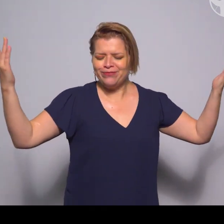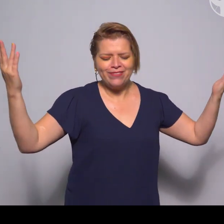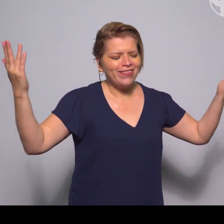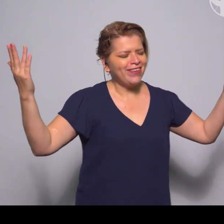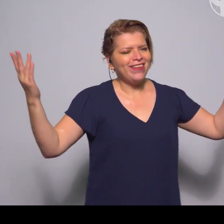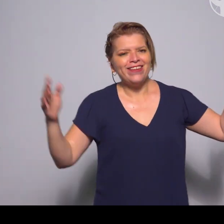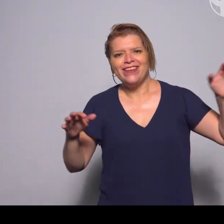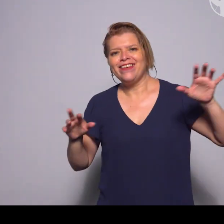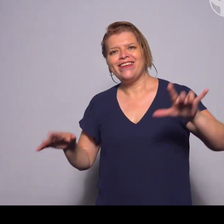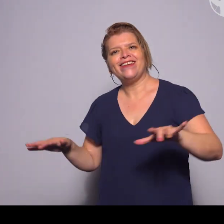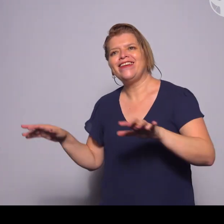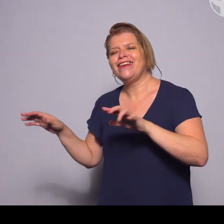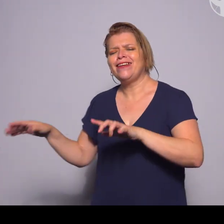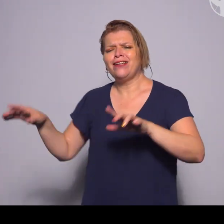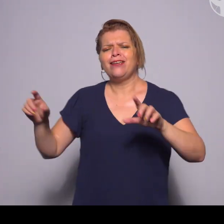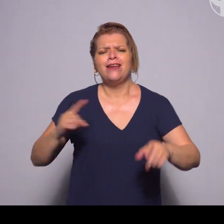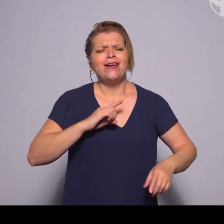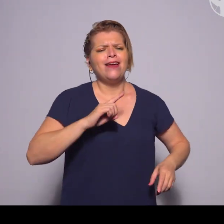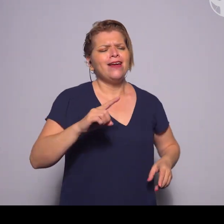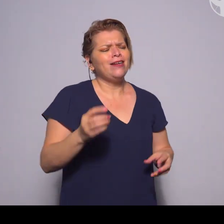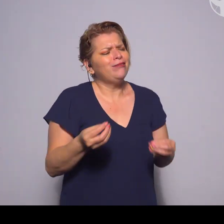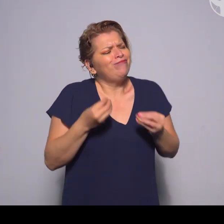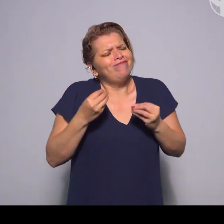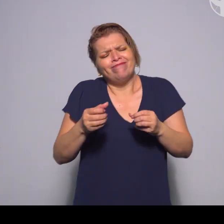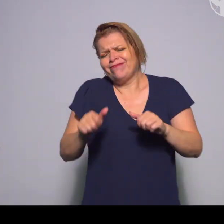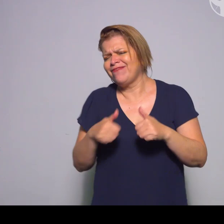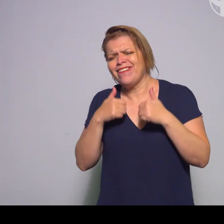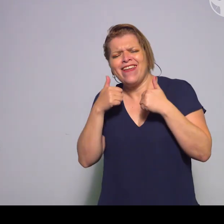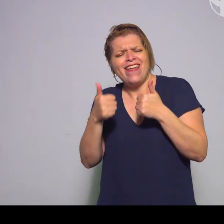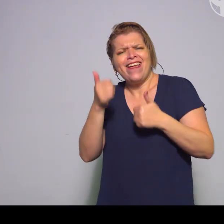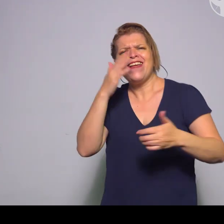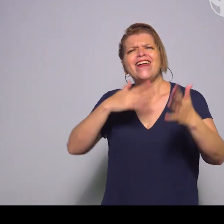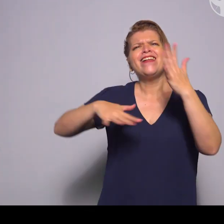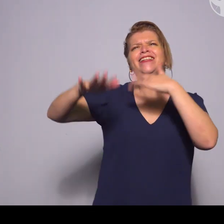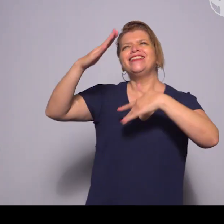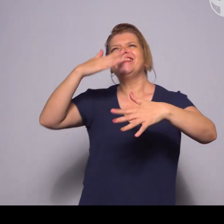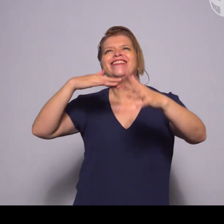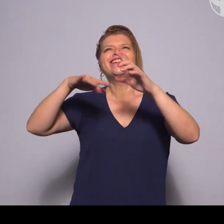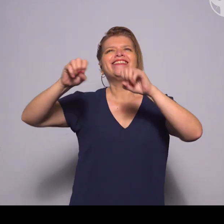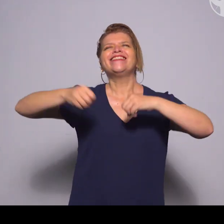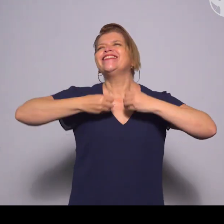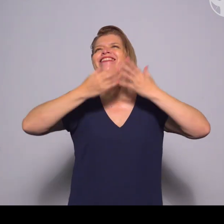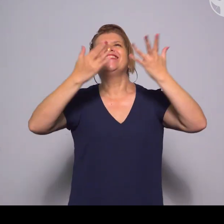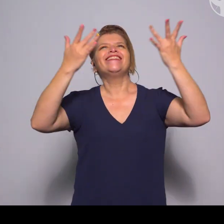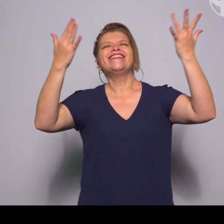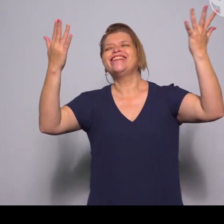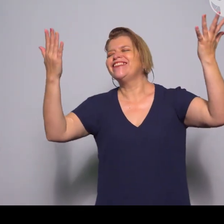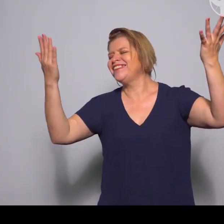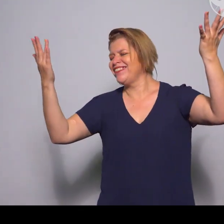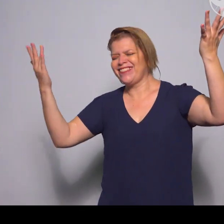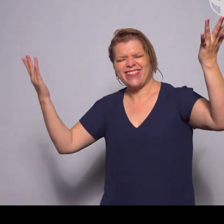Dios, tú eres bueno y cantamos.